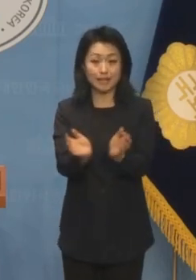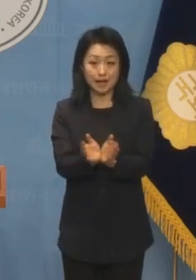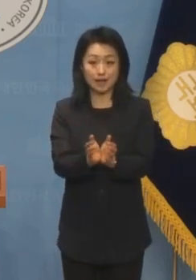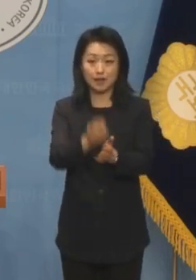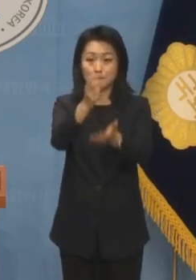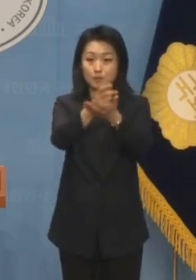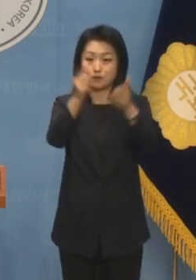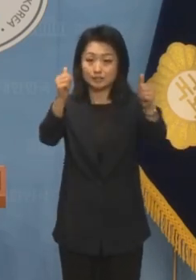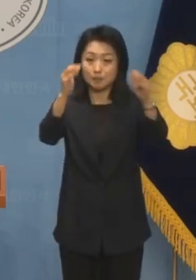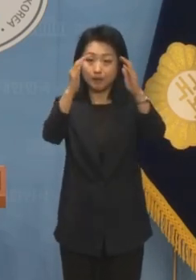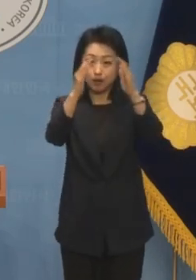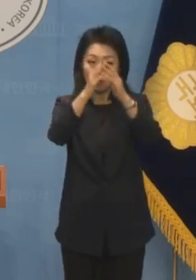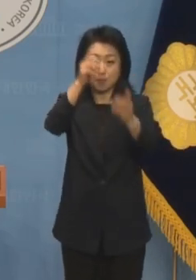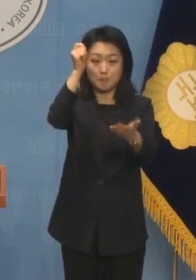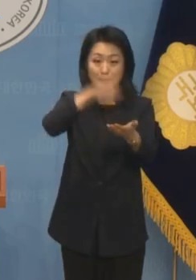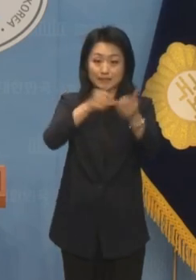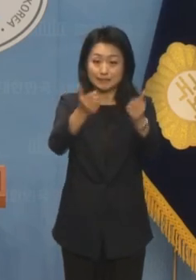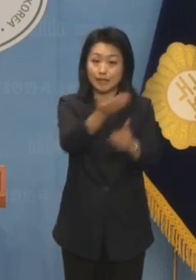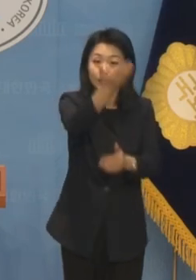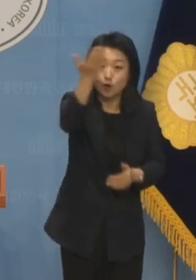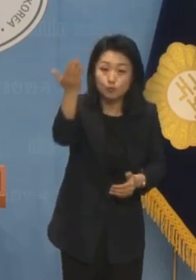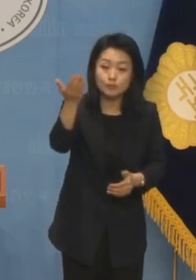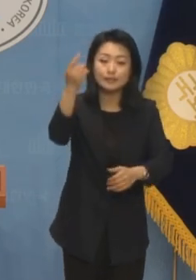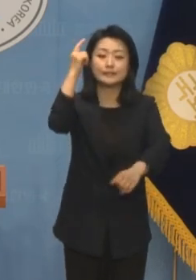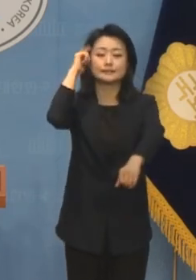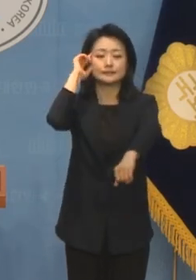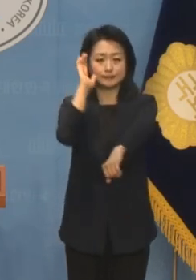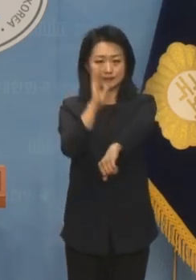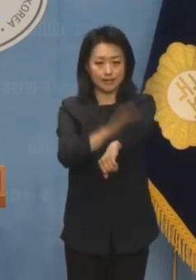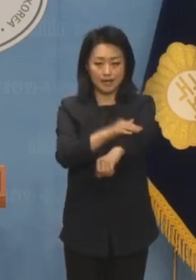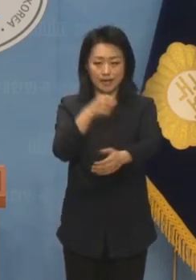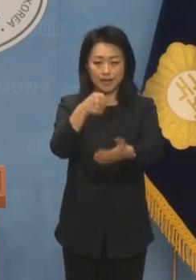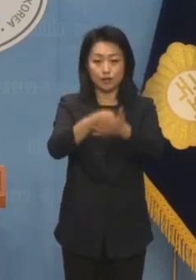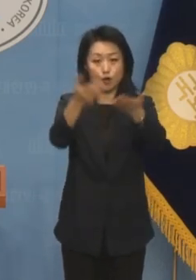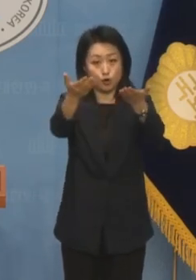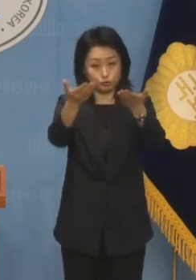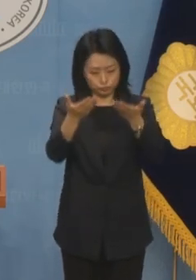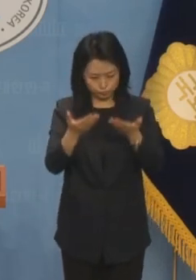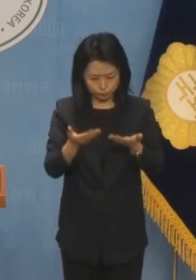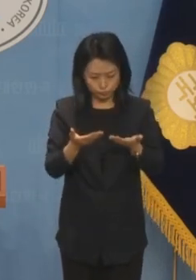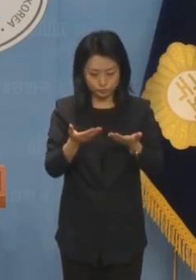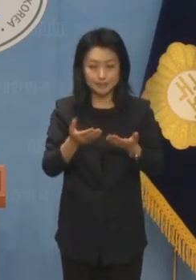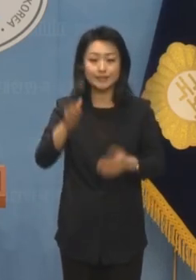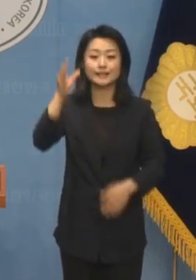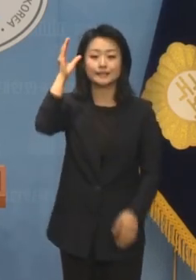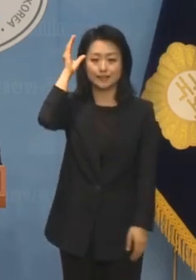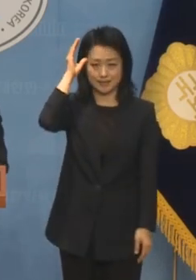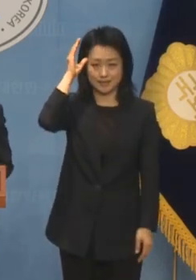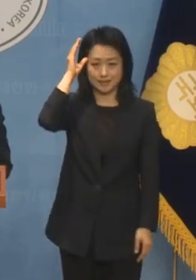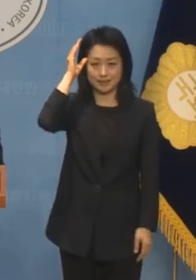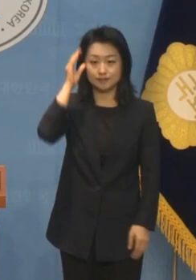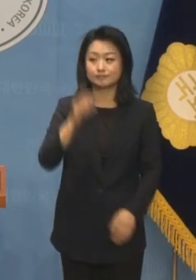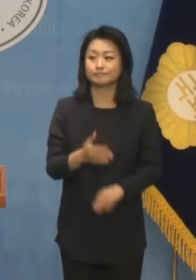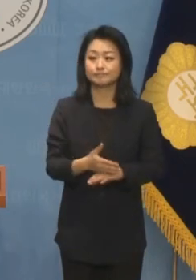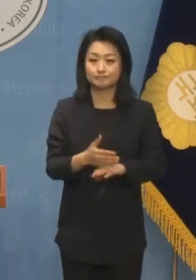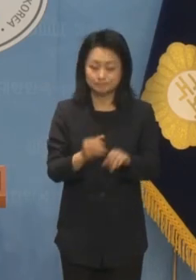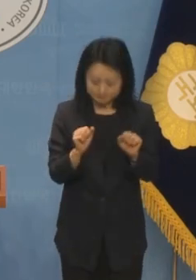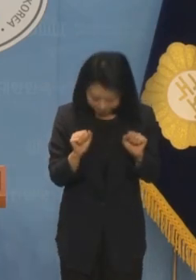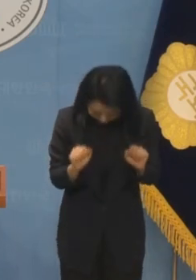헌재 재판관들께서 현명한 결정을 내려주시길 기대합니다.